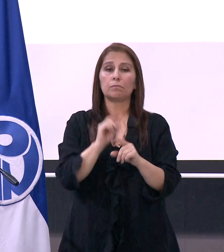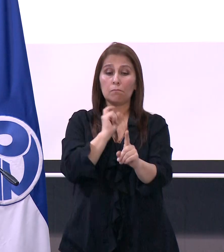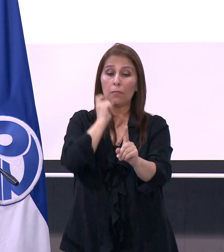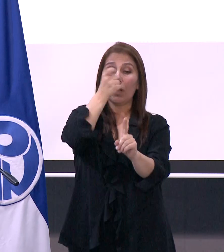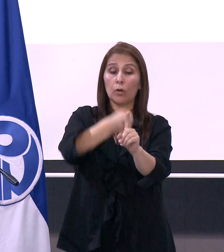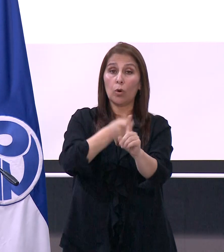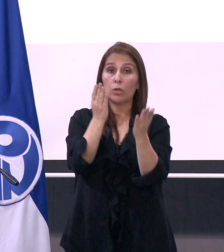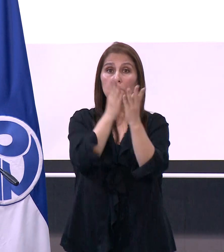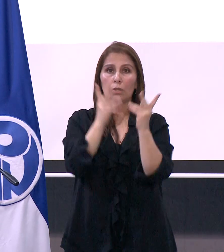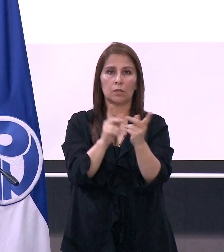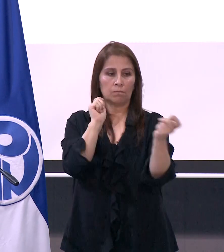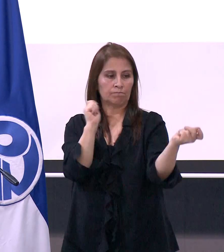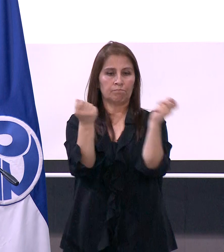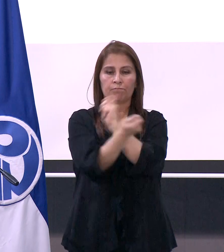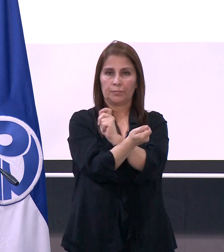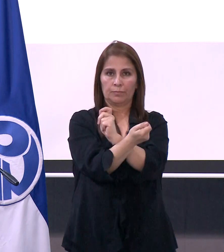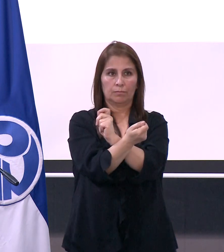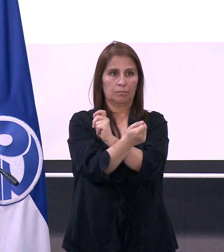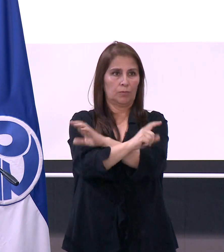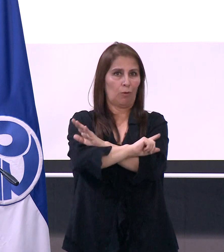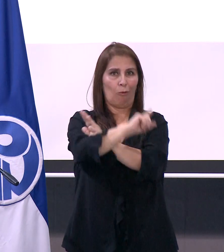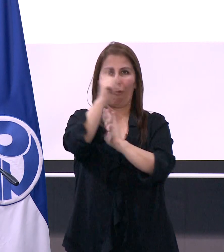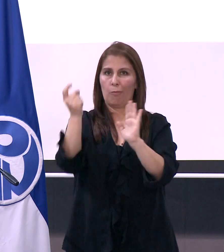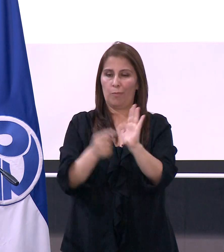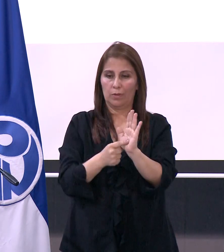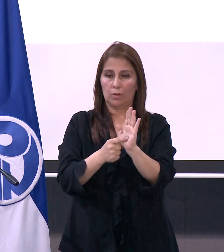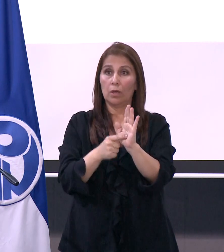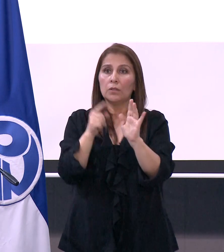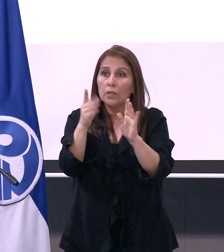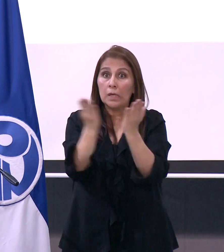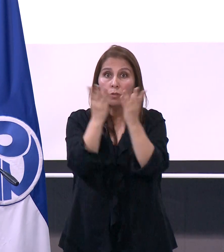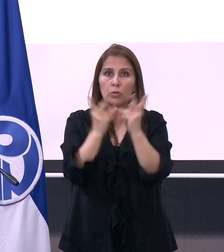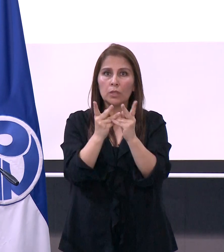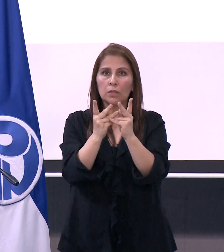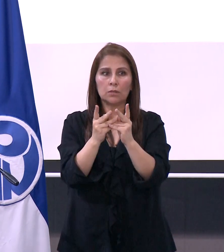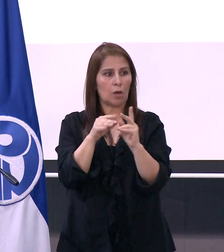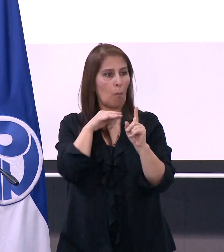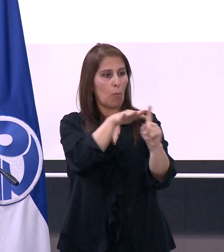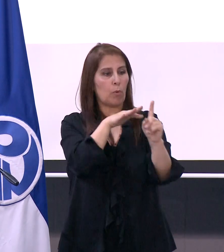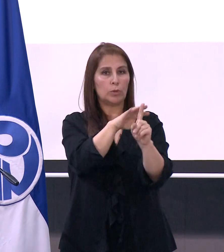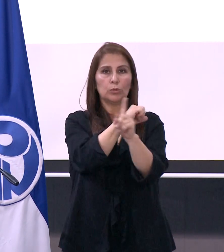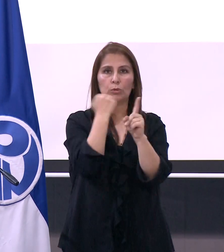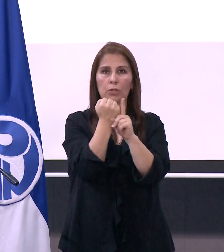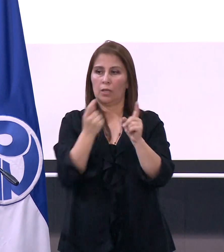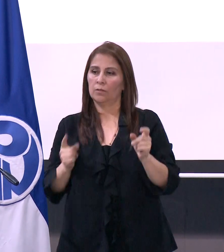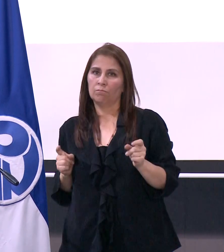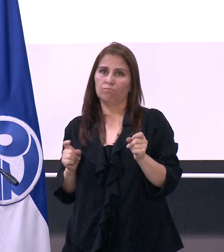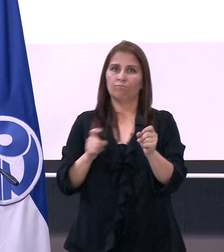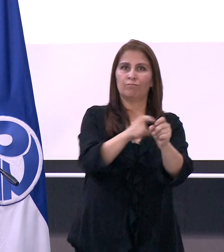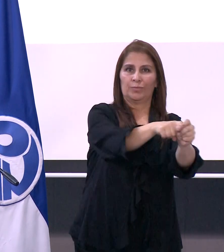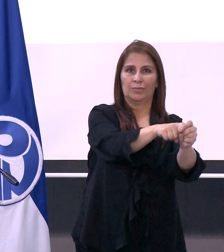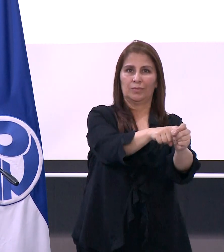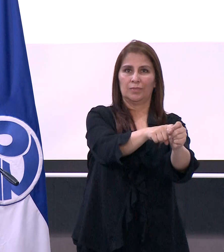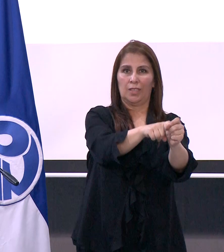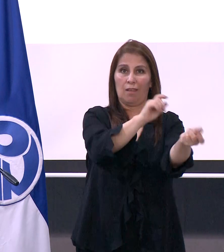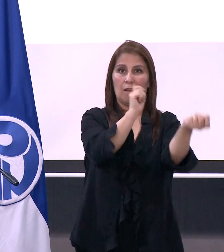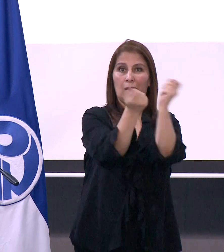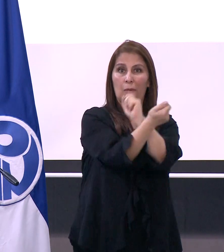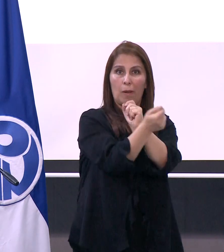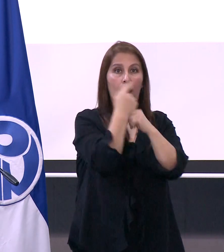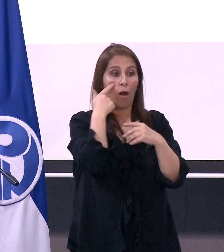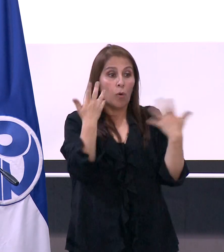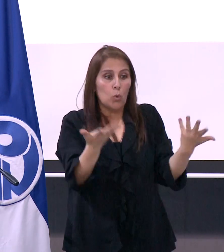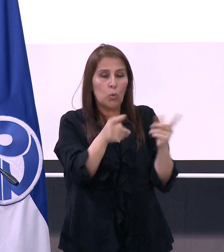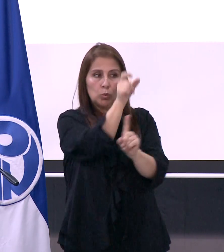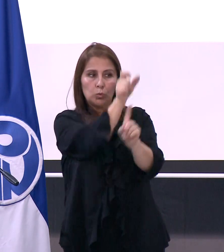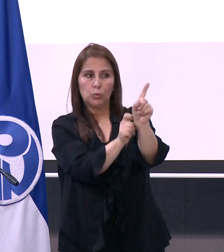estudiante cambió completamente y se vincularon a los movimientos sociales convirtiéndose en un actor político con el que las administraciones tenían